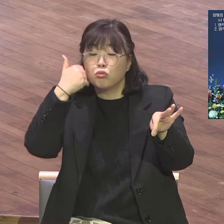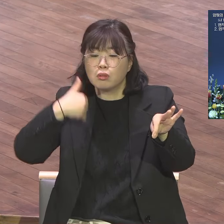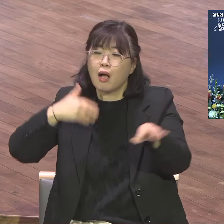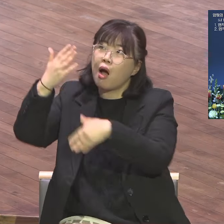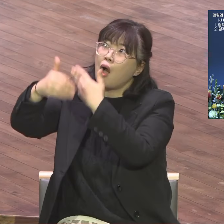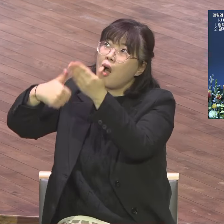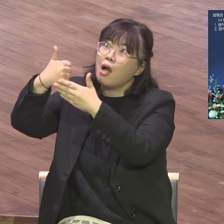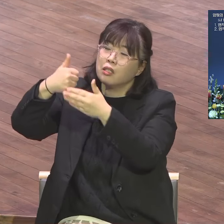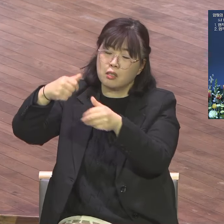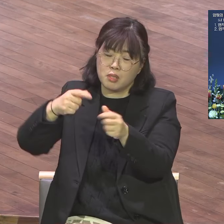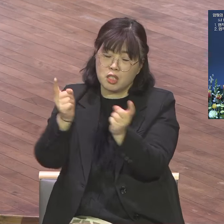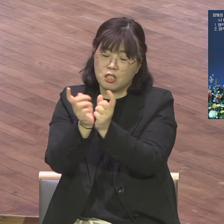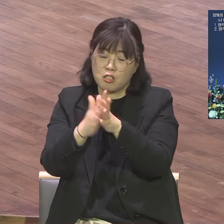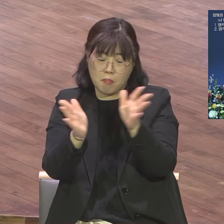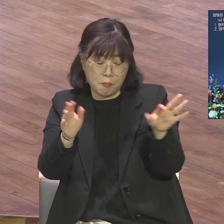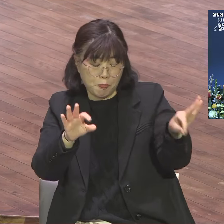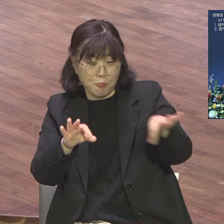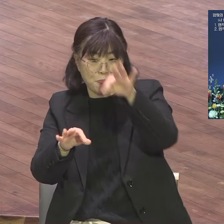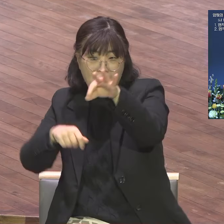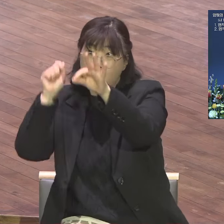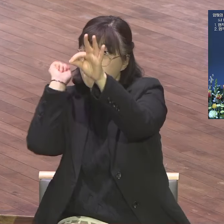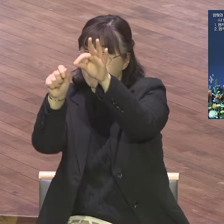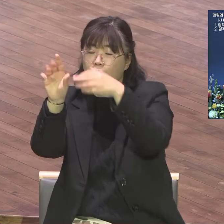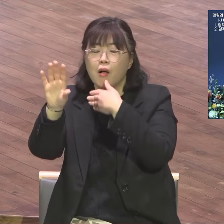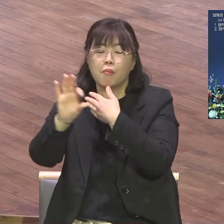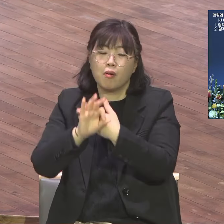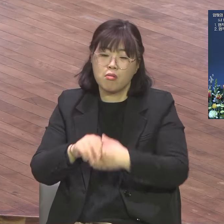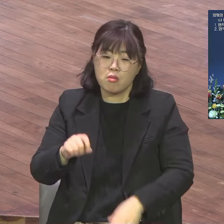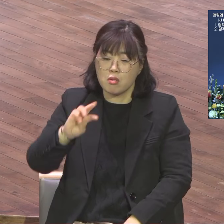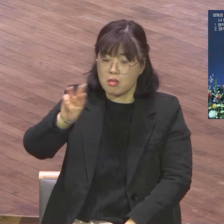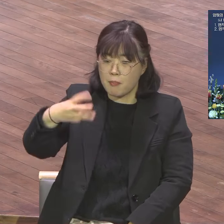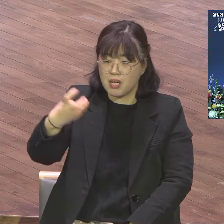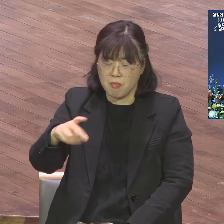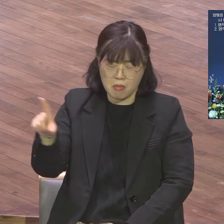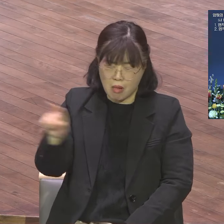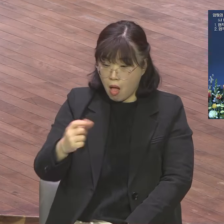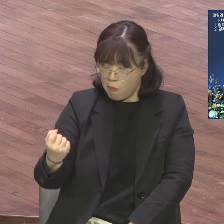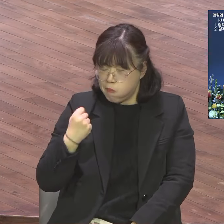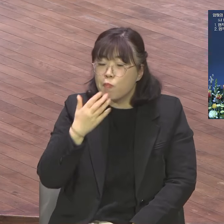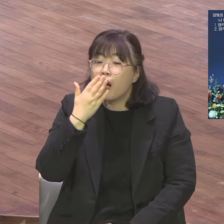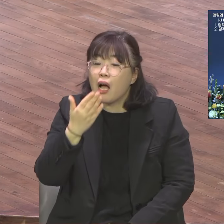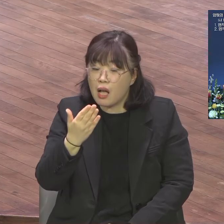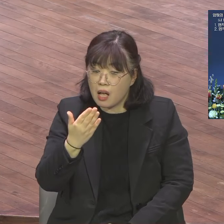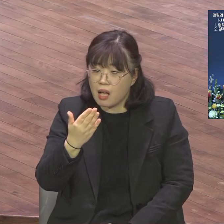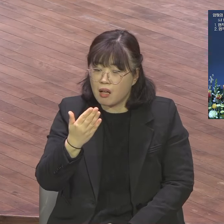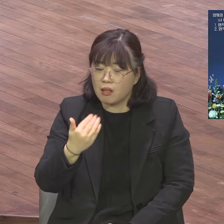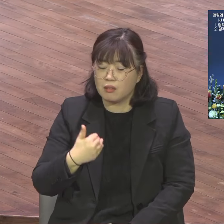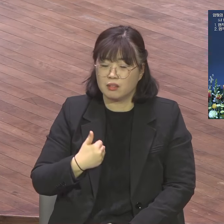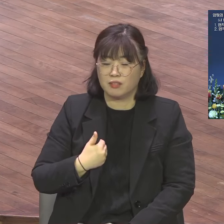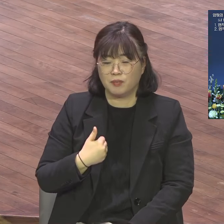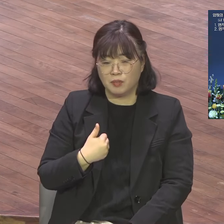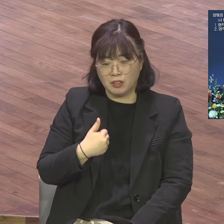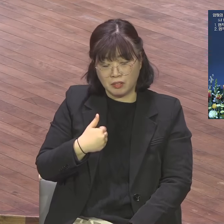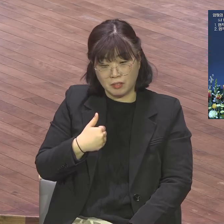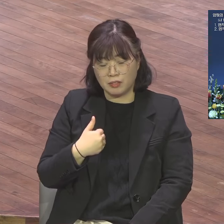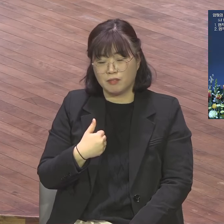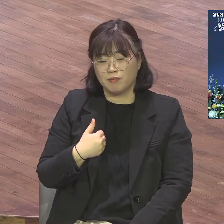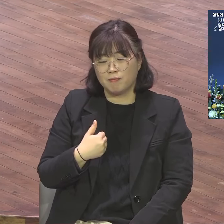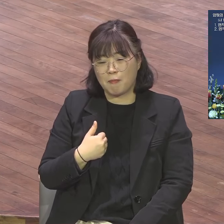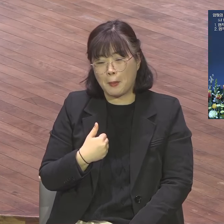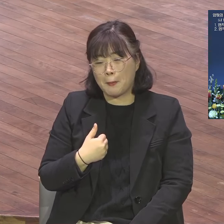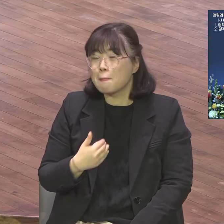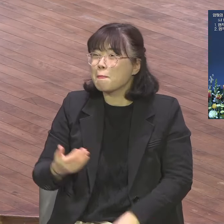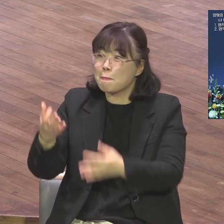제가 그런 사람이에요. 저는 아무것도 자랑할 게 없는 사람이에요. 여러분 볼 때는 막 대단해 볼지 몰라도